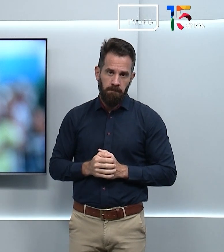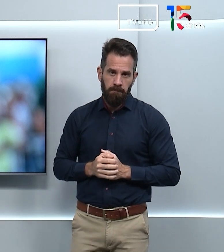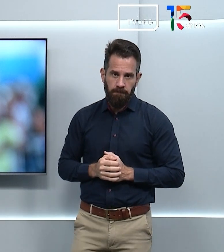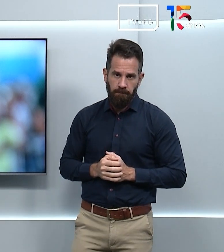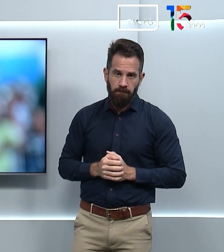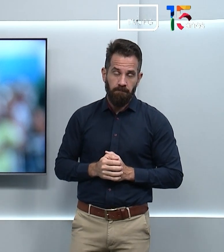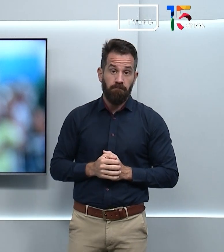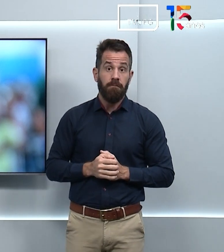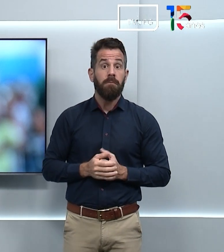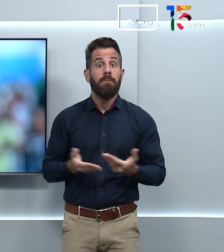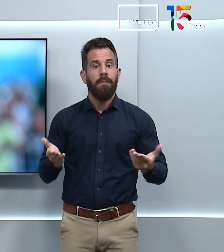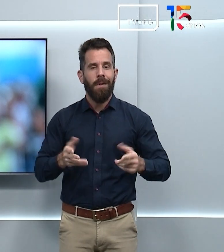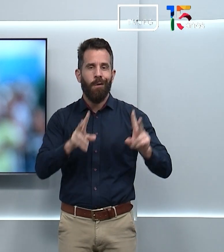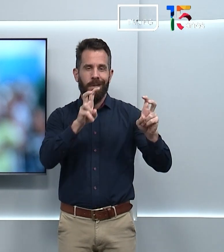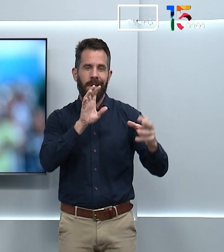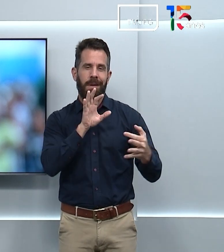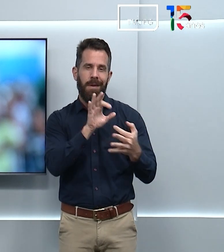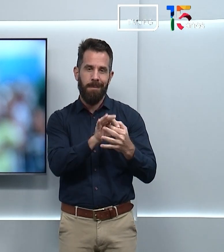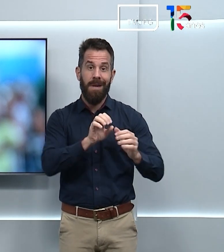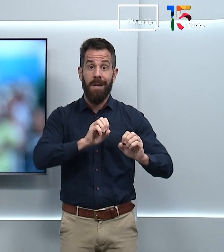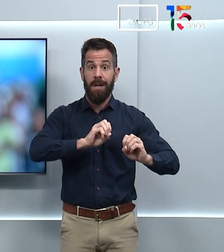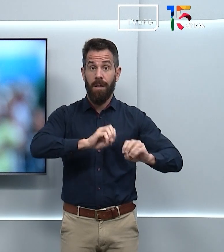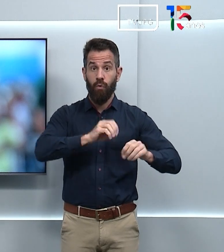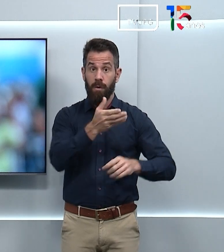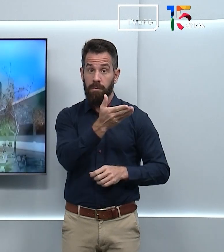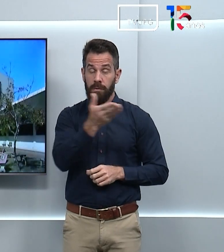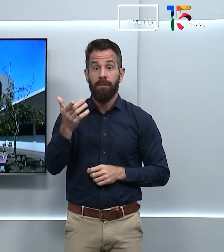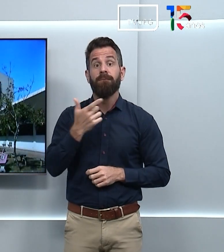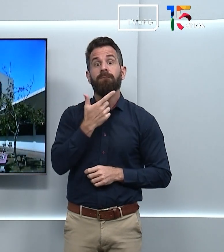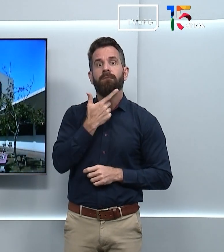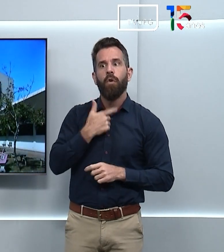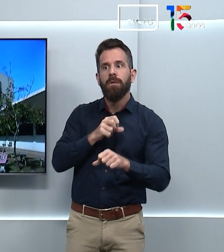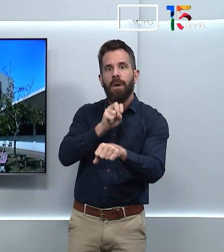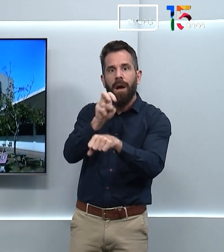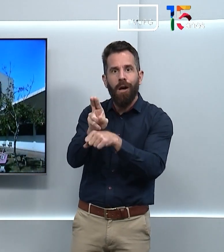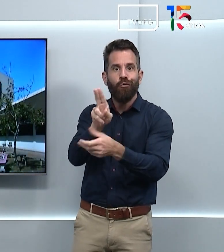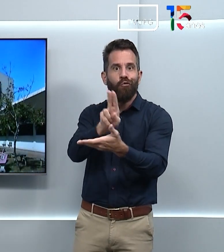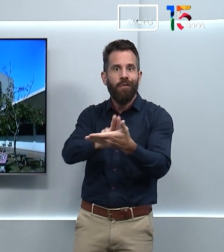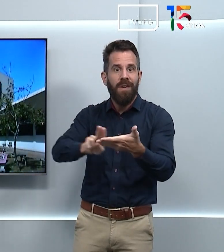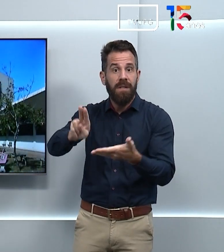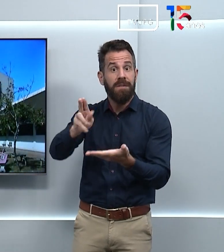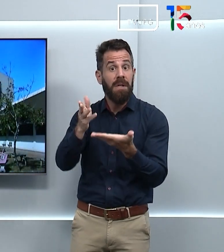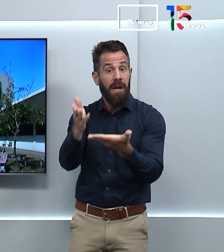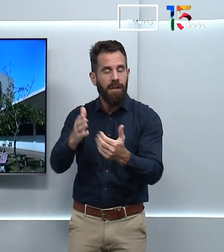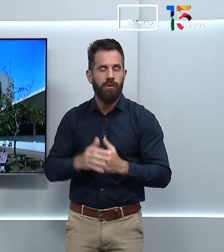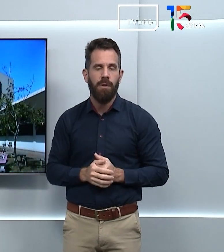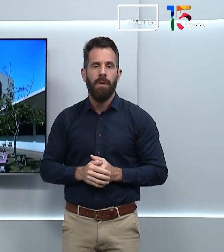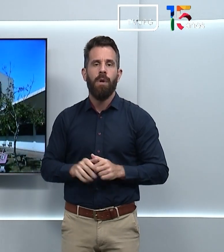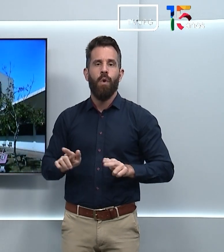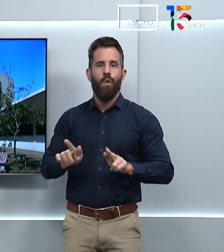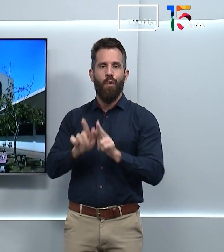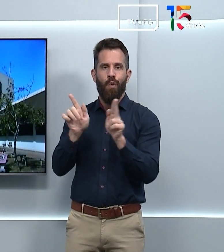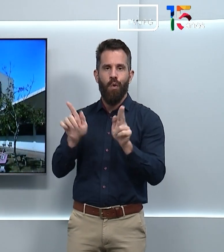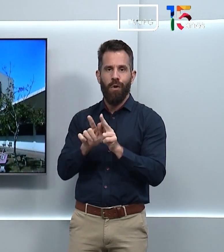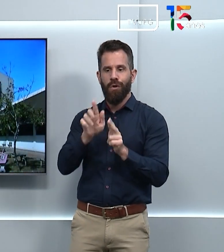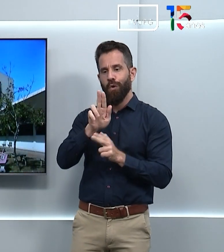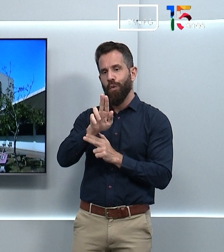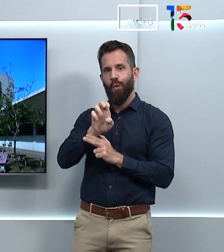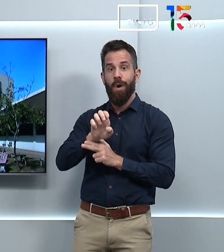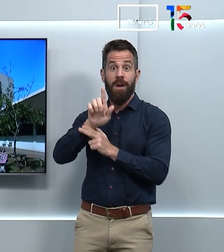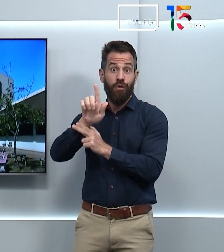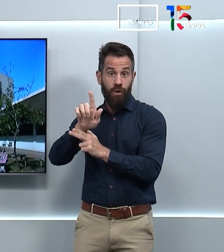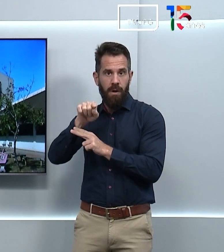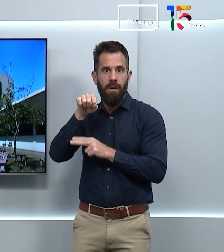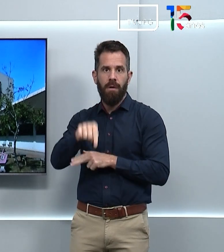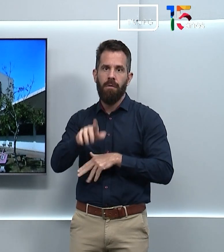E agora a gente volta a falar sobre educação e a dica é para quem está querendo entrar na universidade. A UEG, Universidade Estadual de Goiás,